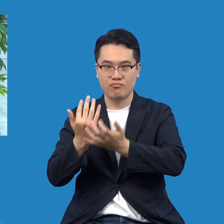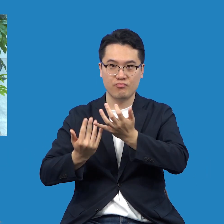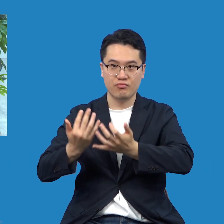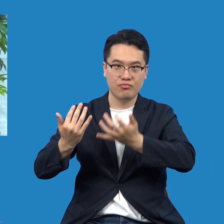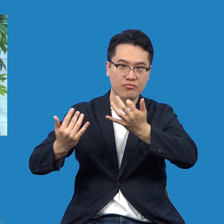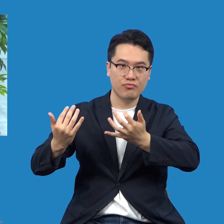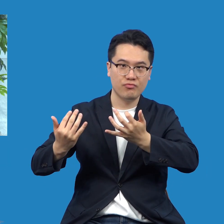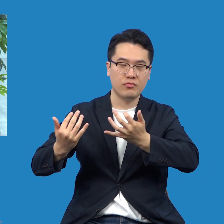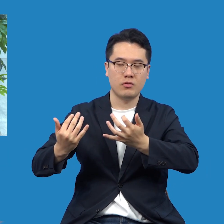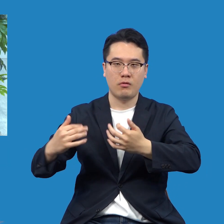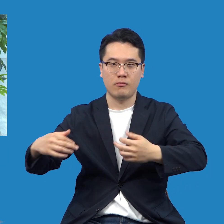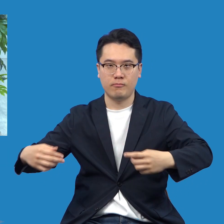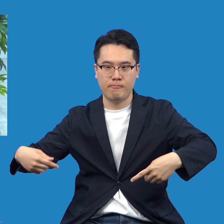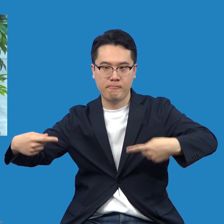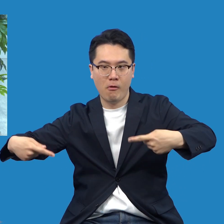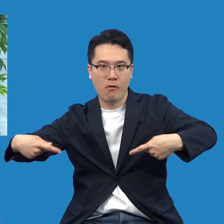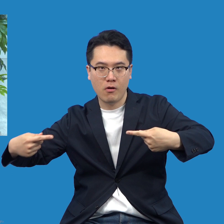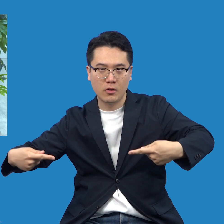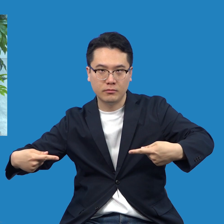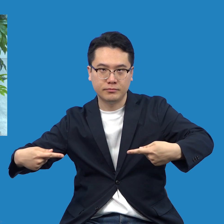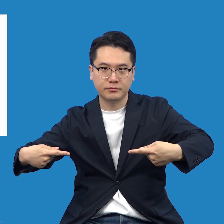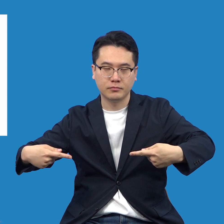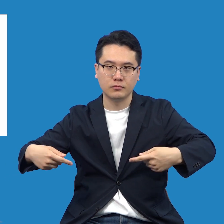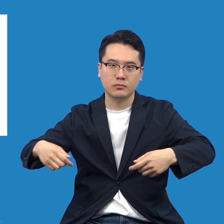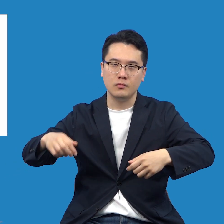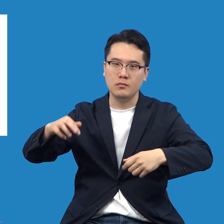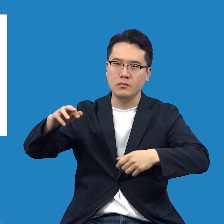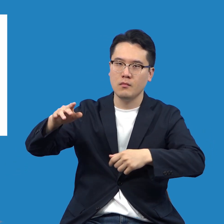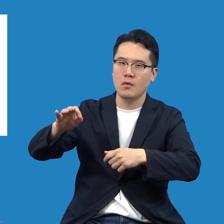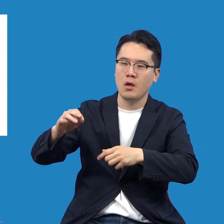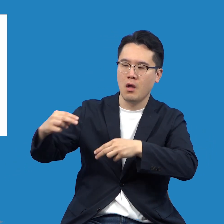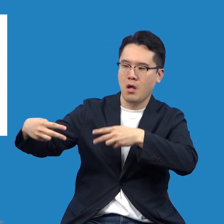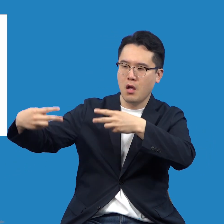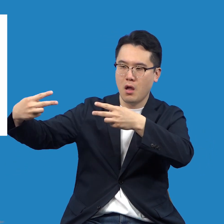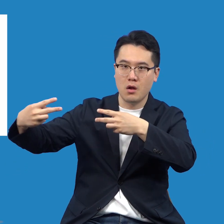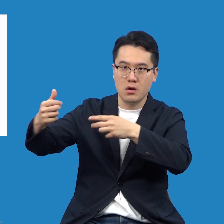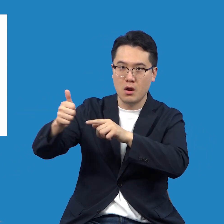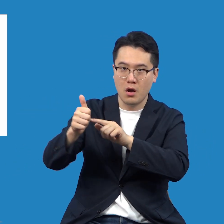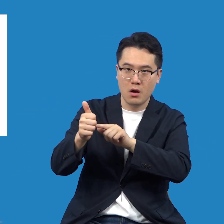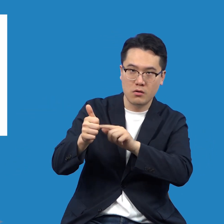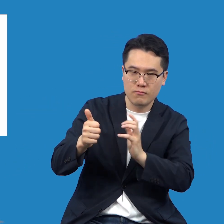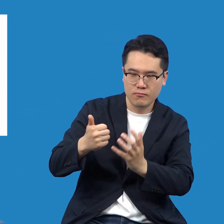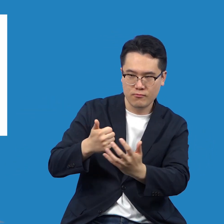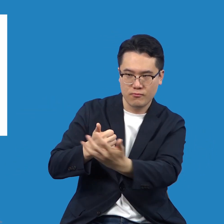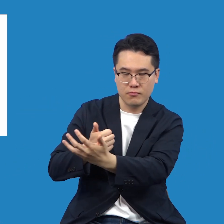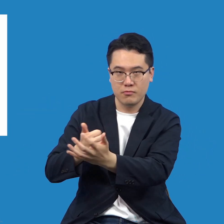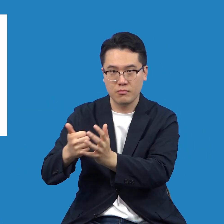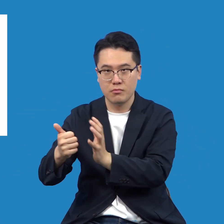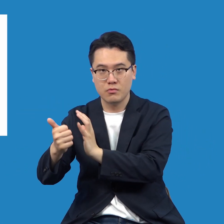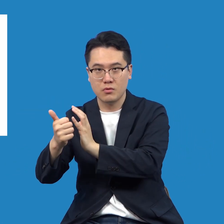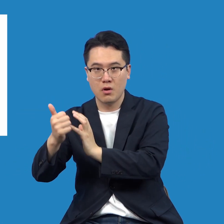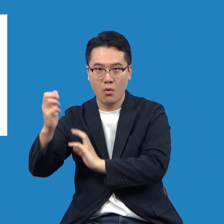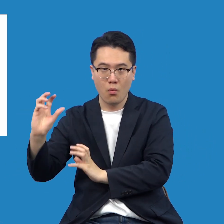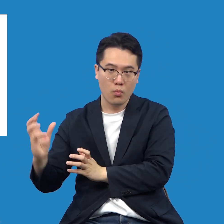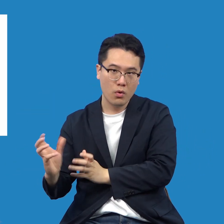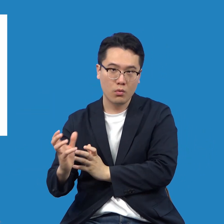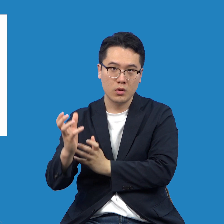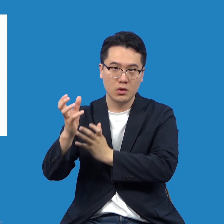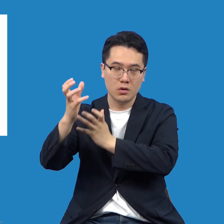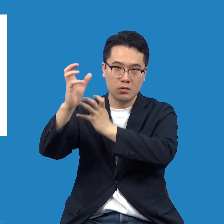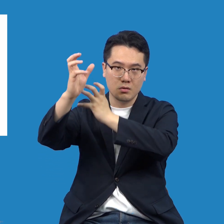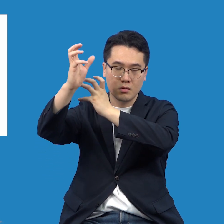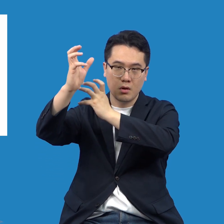엘리야를 호위하면서 회오리 바람이 엘리야를 싣고 하늘로